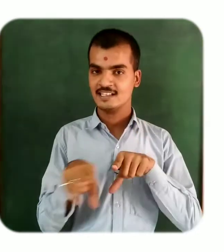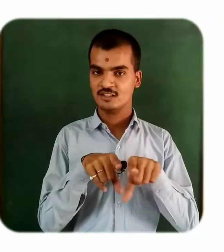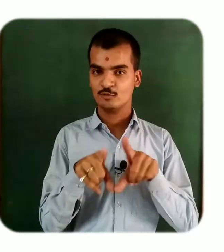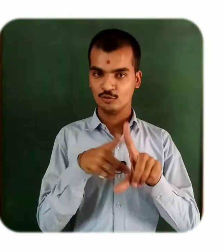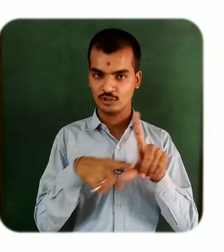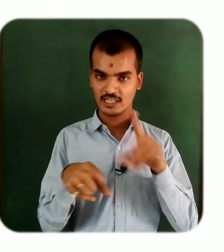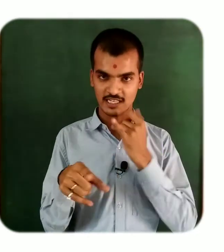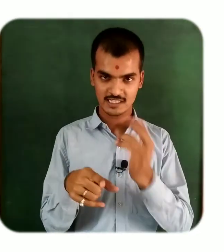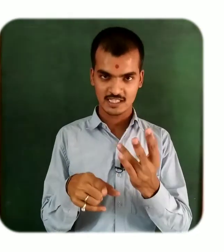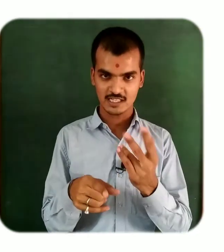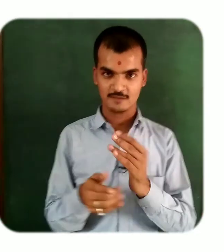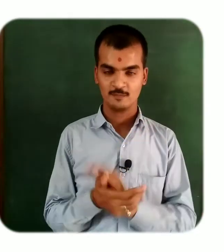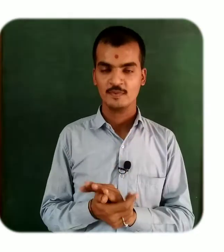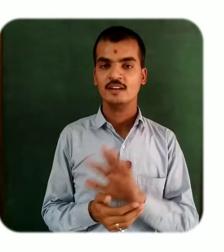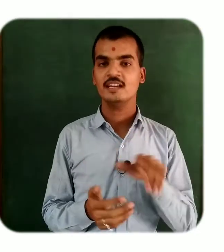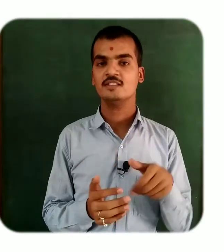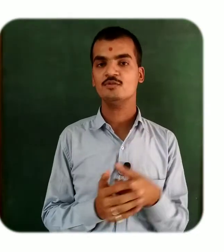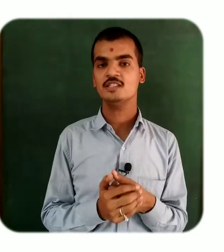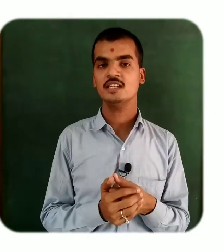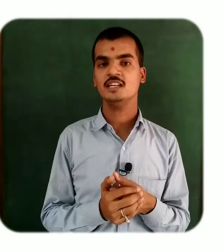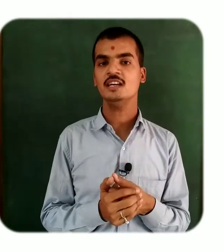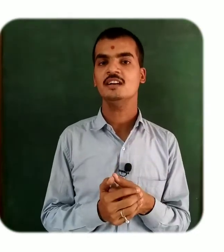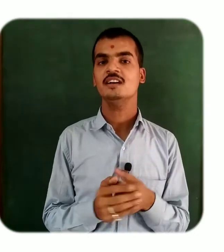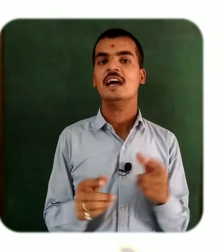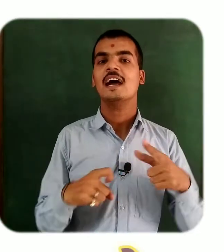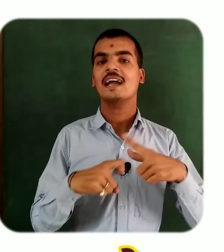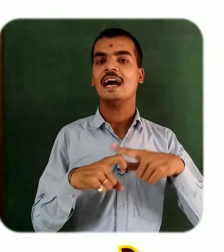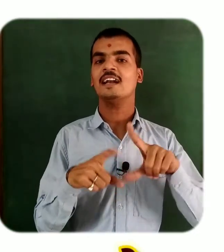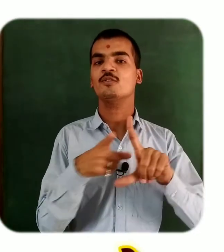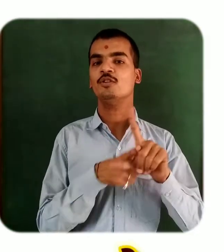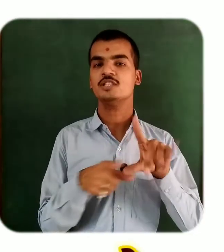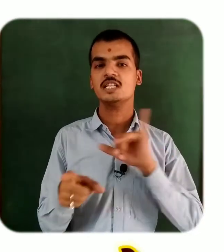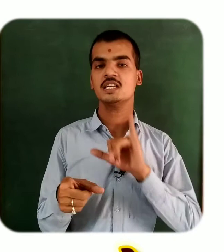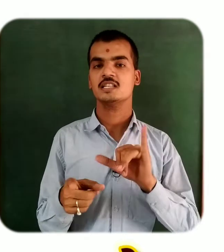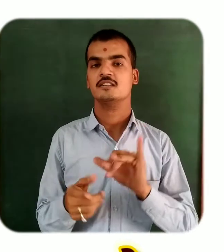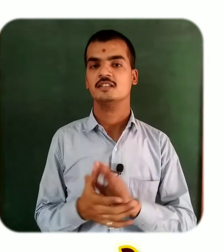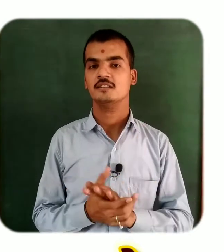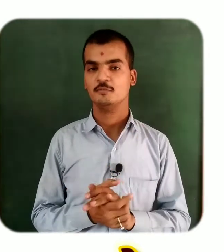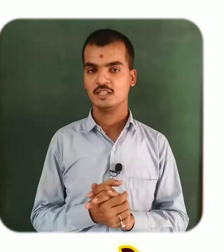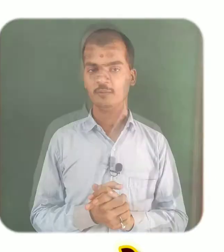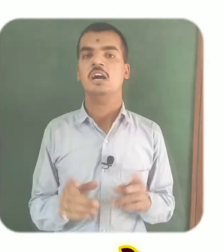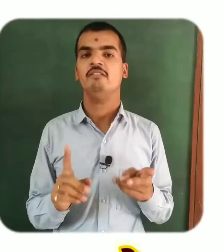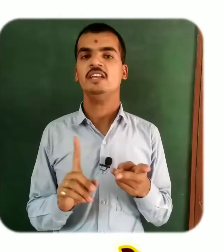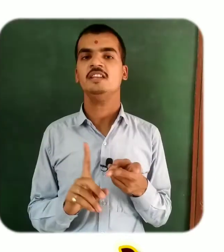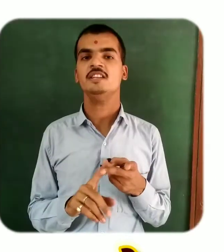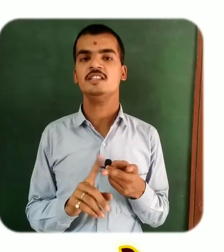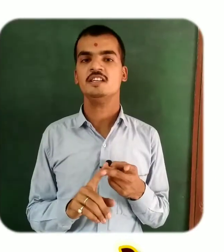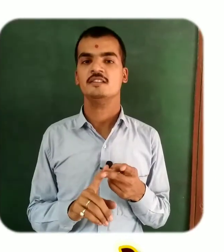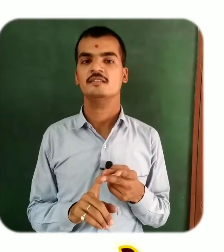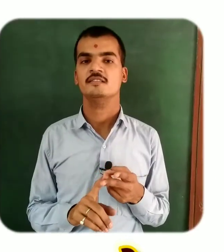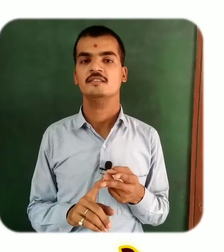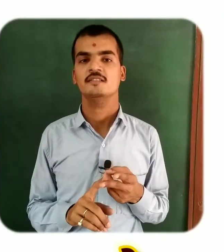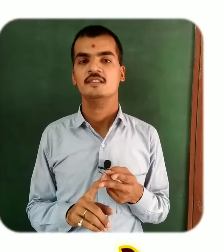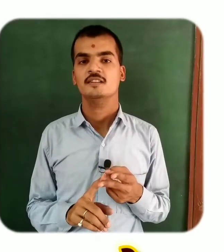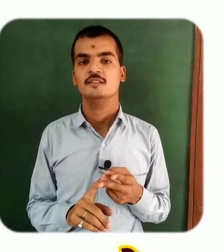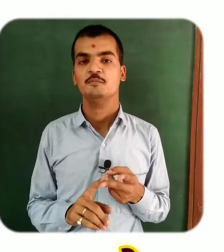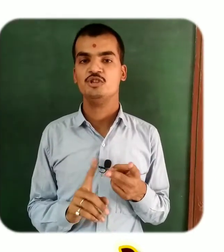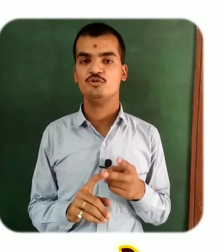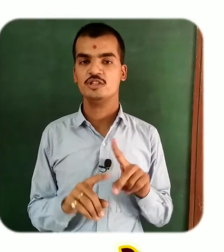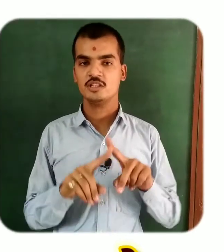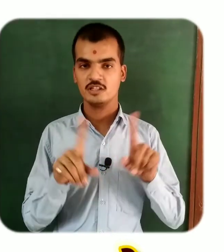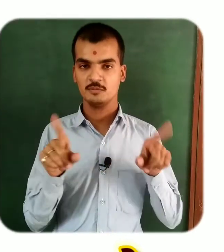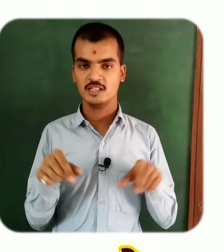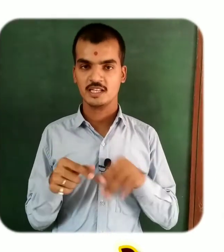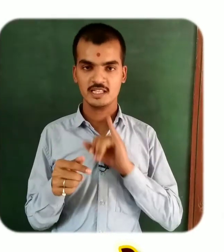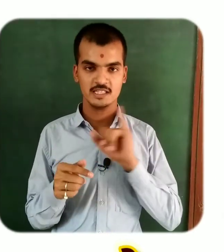એલ આકાર જેવો ખૂણો દેખાય છે એ શું છે? કાટકોણ છે, બરાબર? એની નીચે